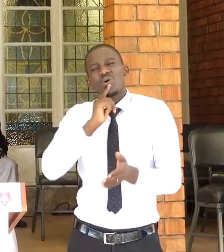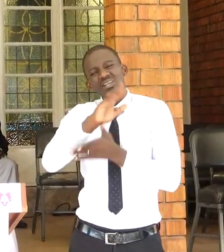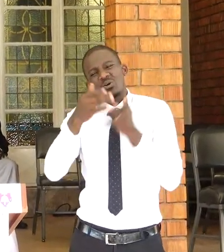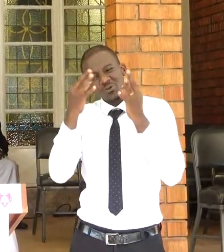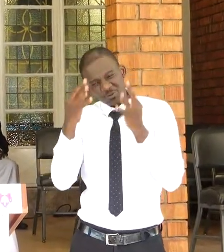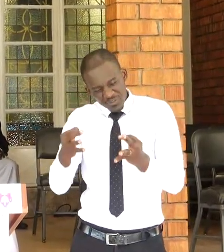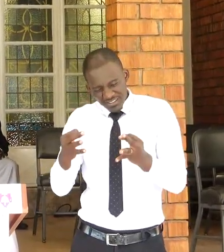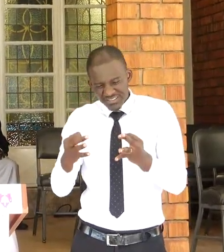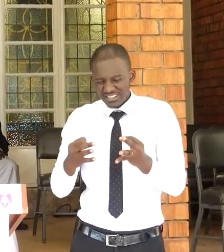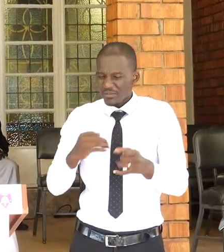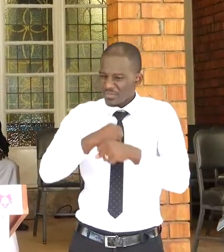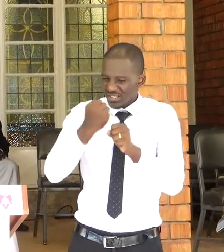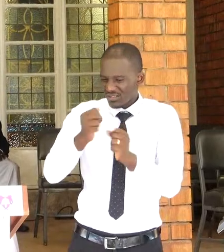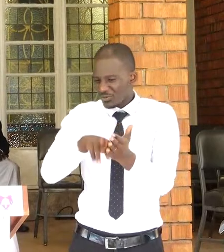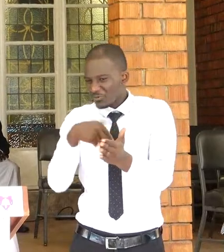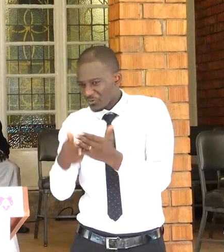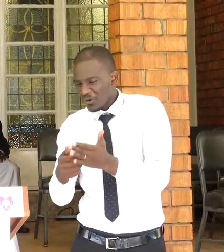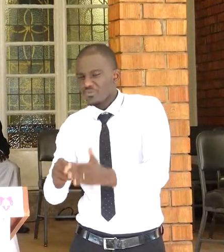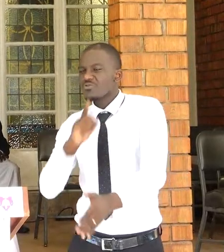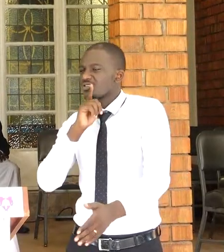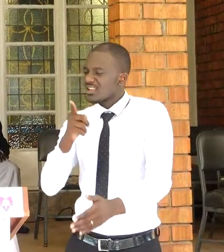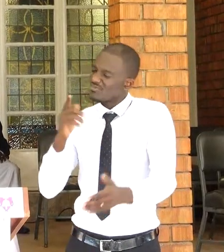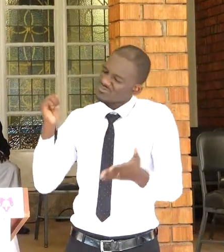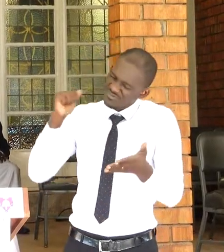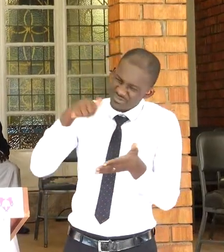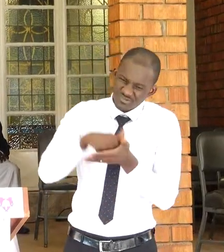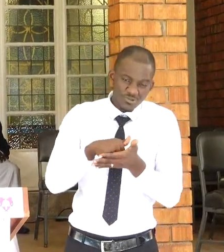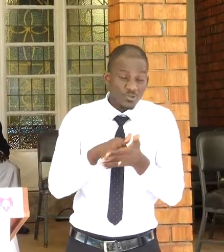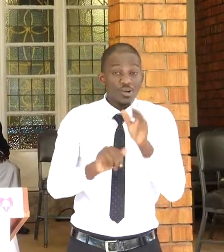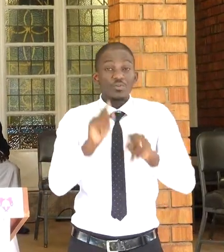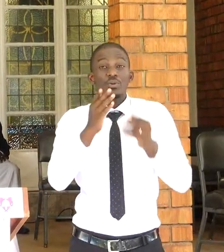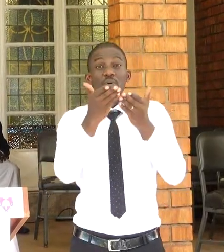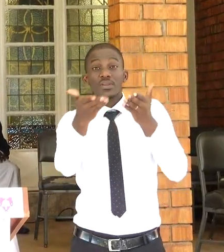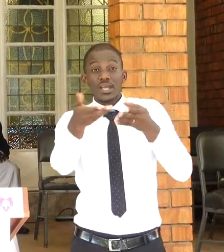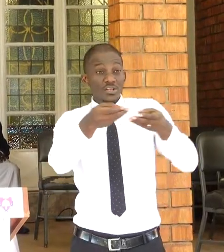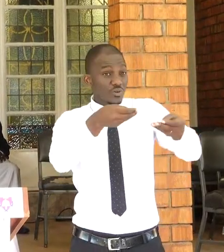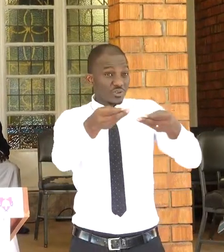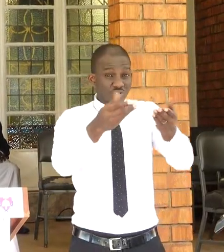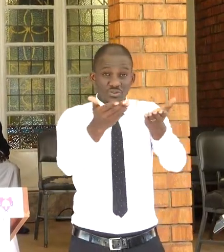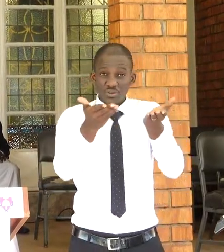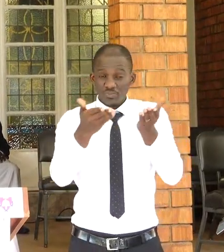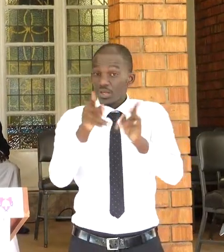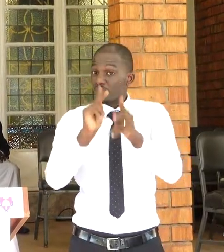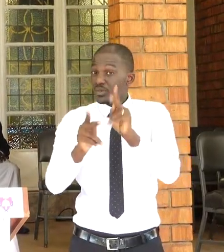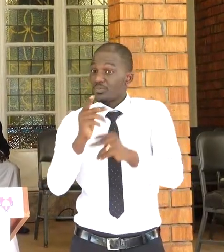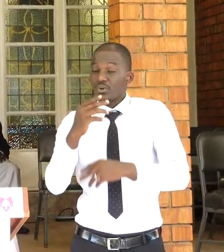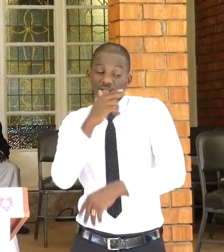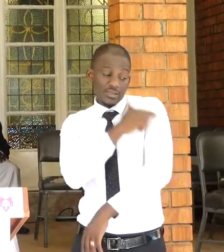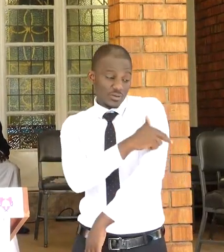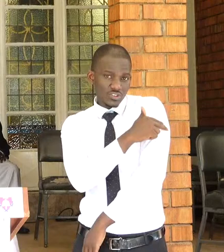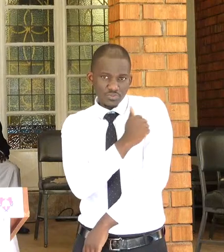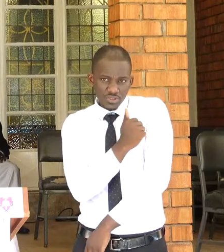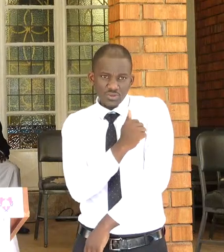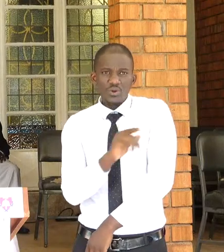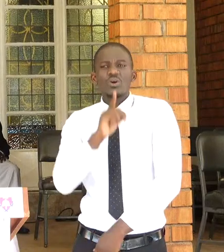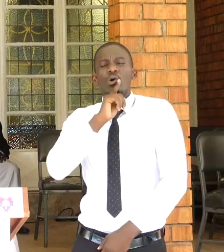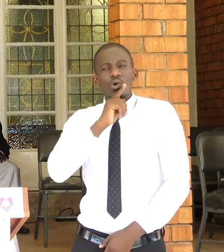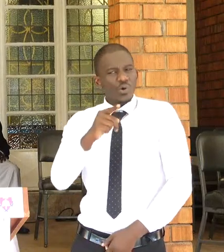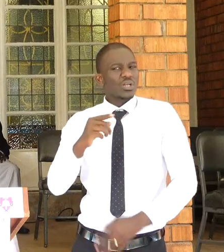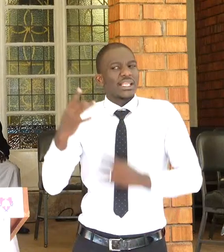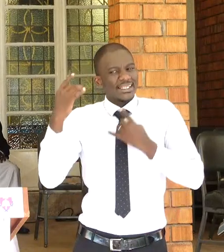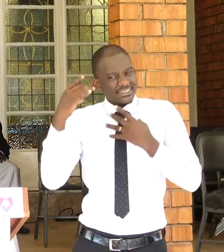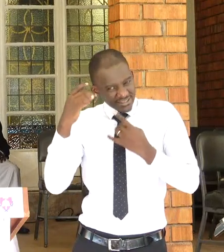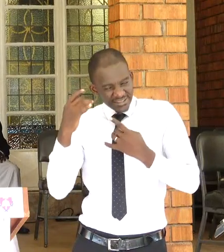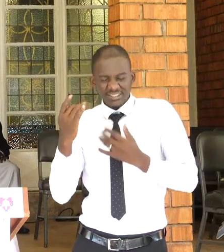mira Yesu nawe mudukalio nawe mudwali dao ragire chiruade chuchifuna